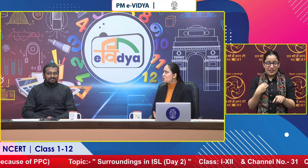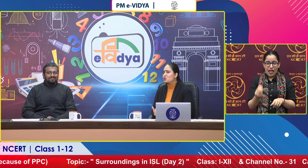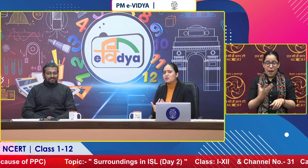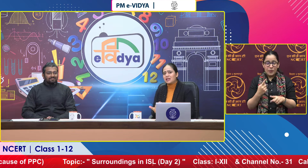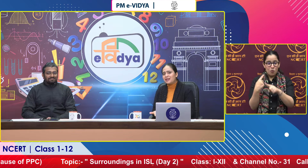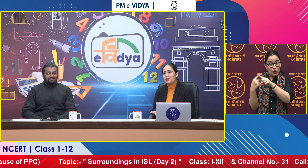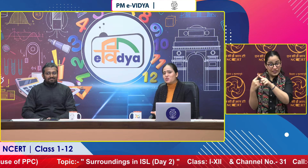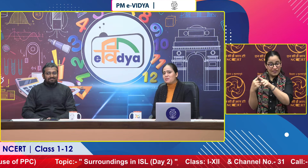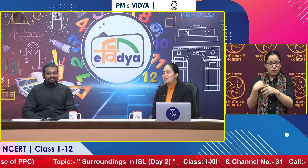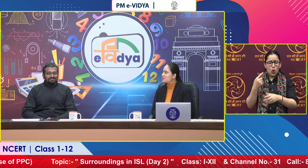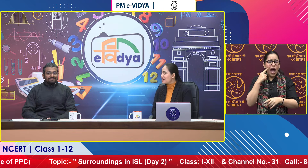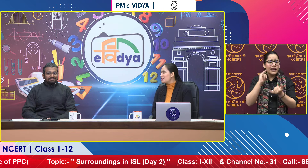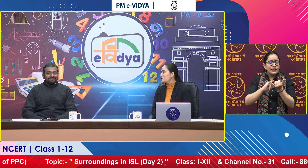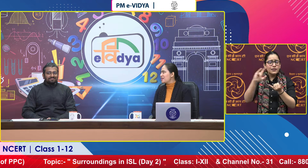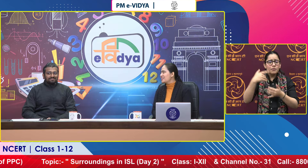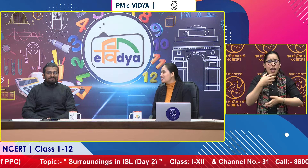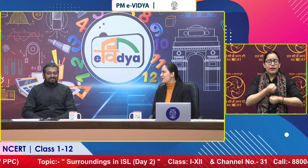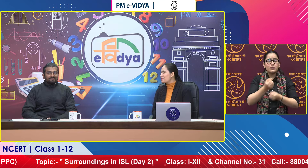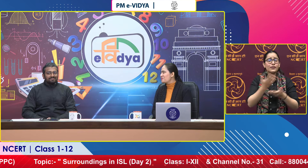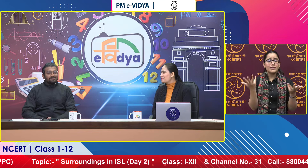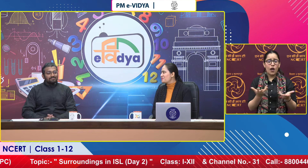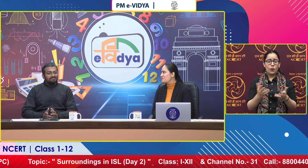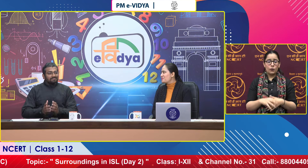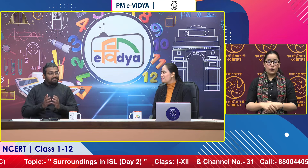चीज़ों को साइन लैंग्वेज के माध्यम से कैसे एक्सप्रेस करते हैं?